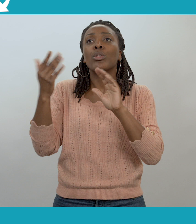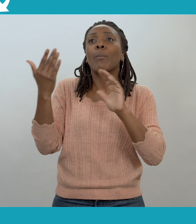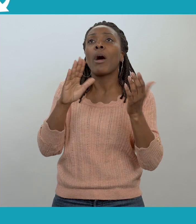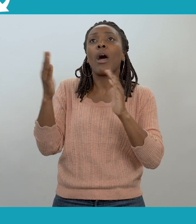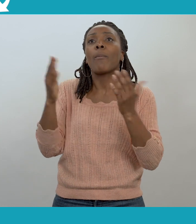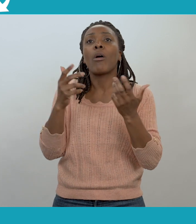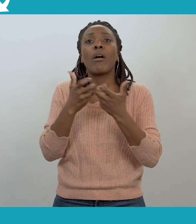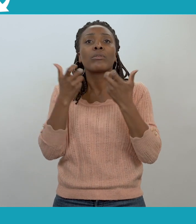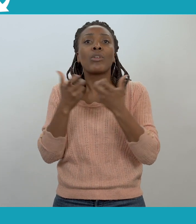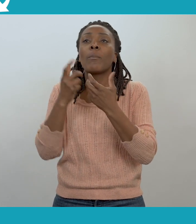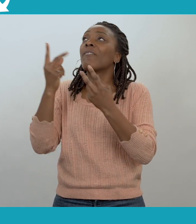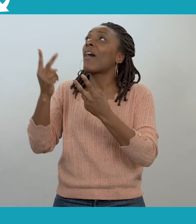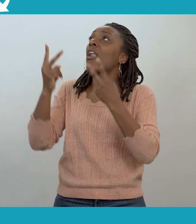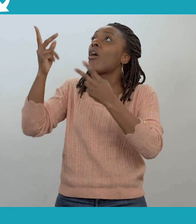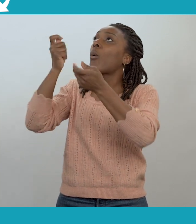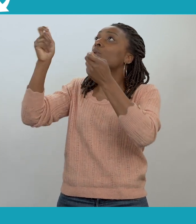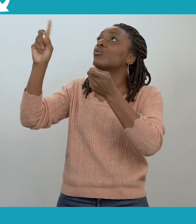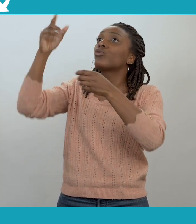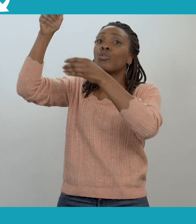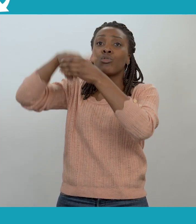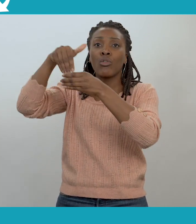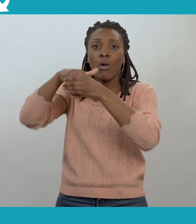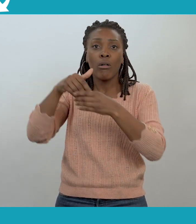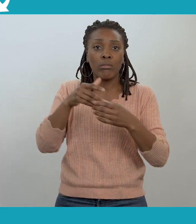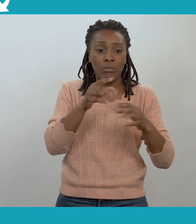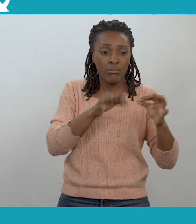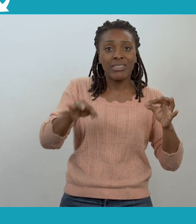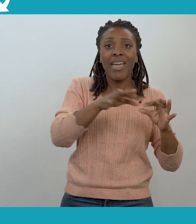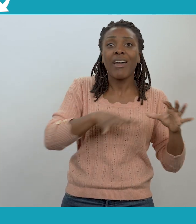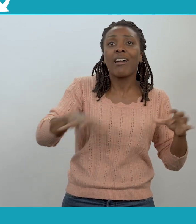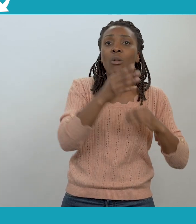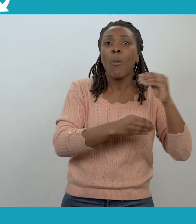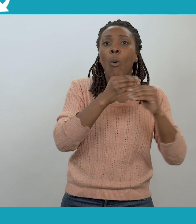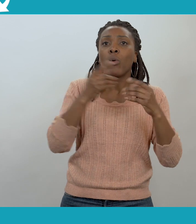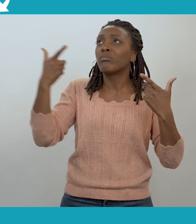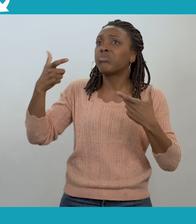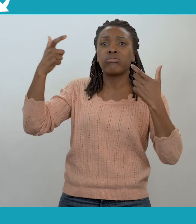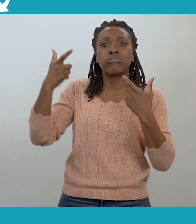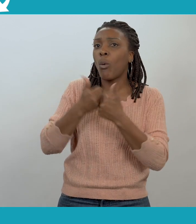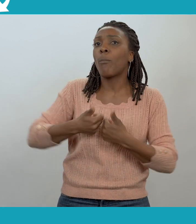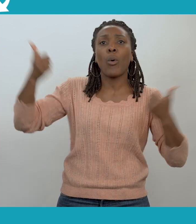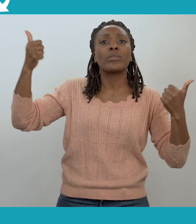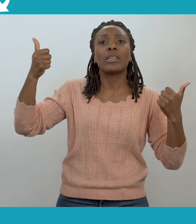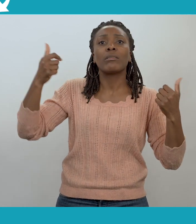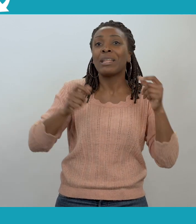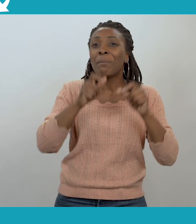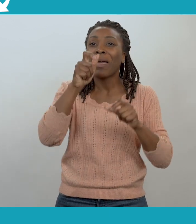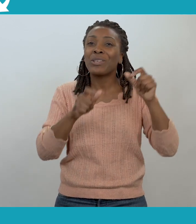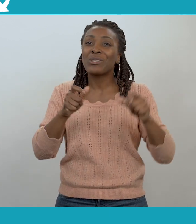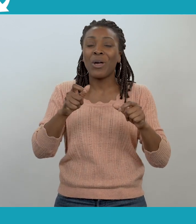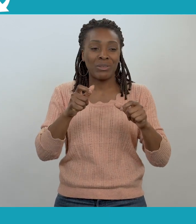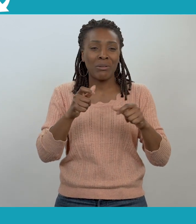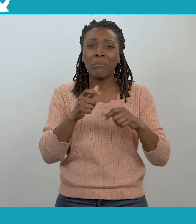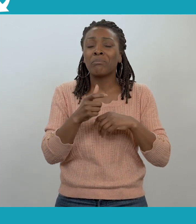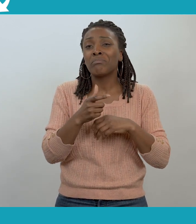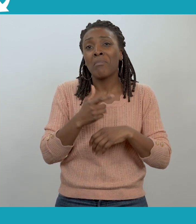montrent comment les valeurs du royaume de Dieu sont à l'inverse de celles de ce monde. Comment les personnes les moins importantes